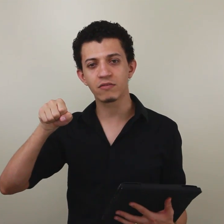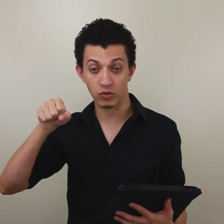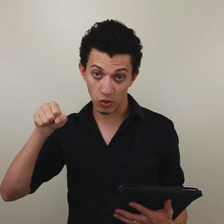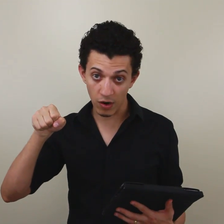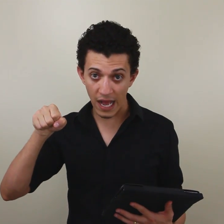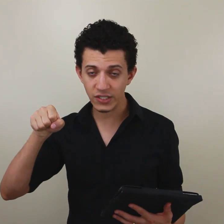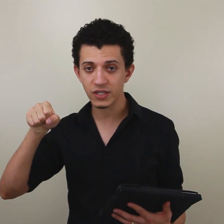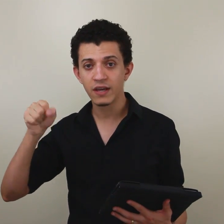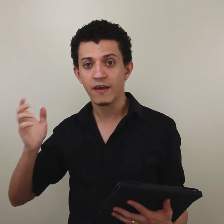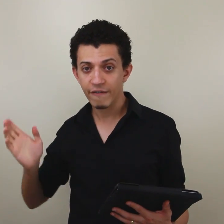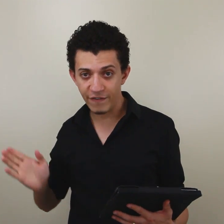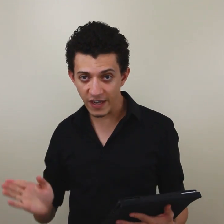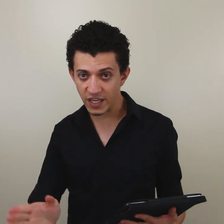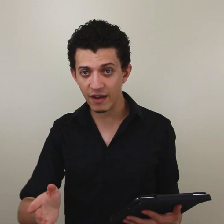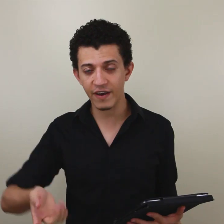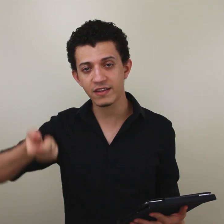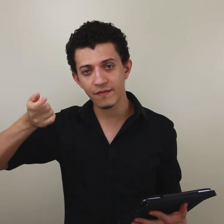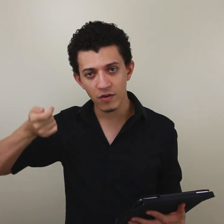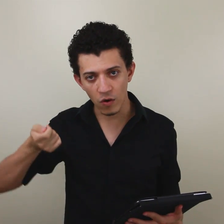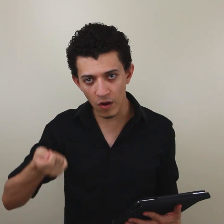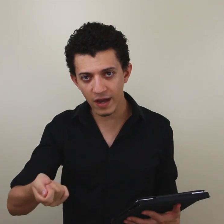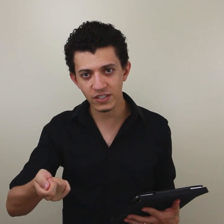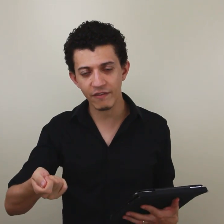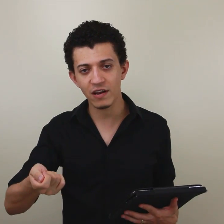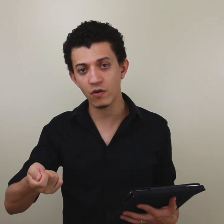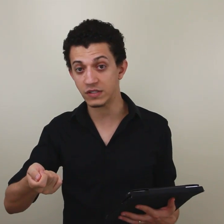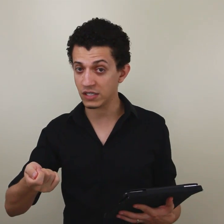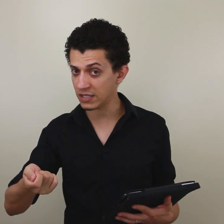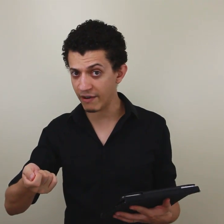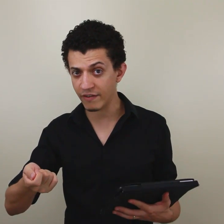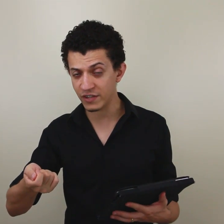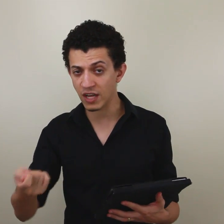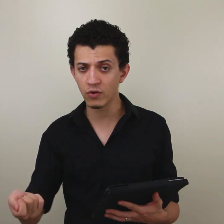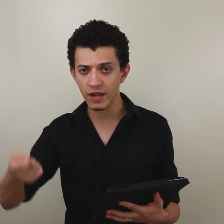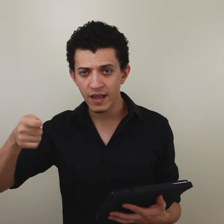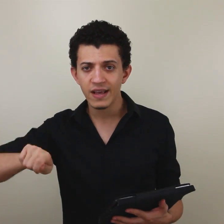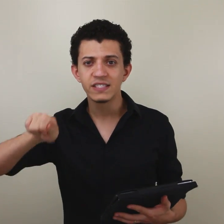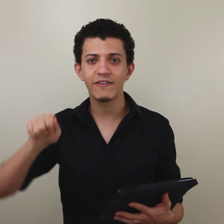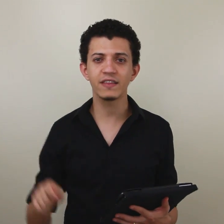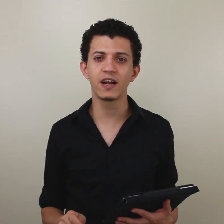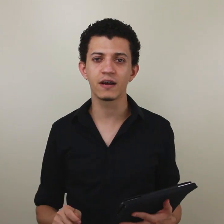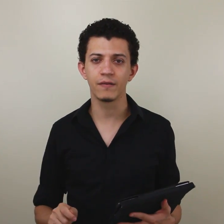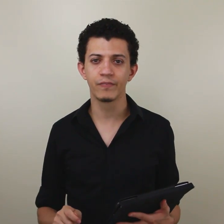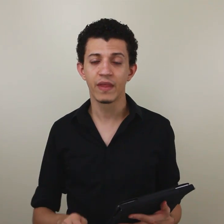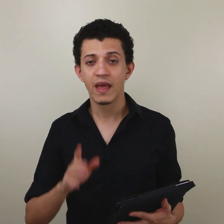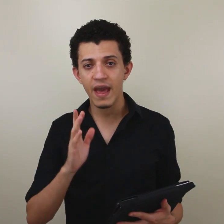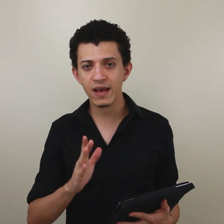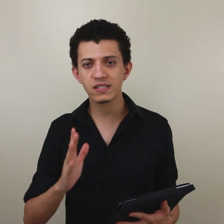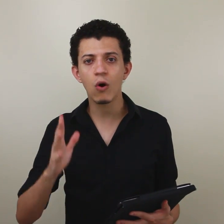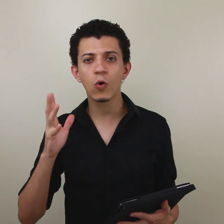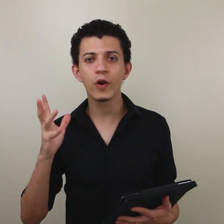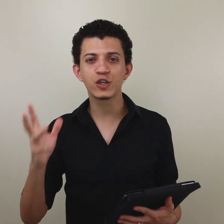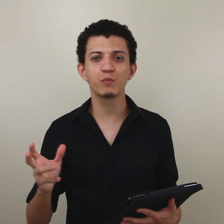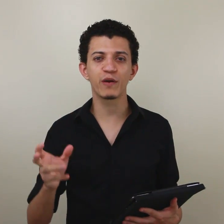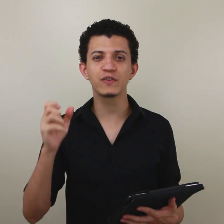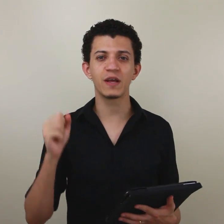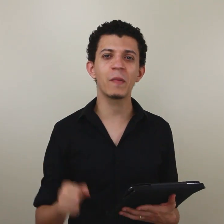que é o chocolate, fecha a gaveta, coloca a chave ali, ou seja, já estava na fechadura, você vai e tranca. Esse é o algoritmo para você